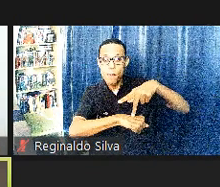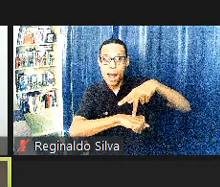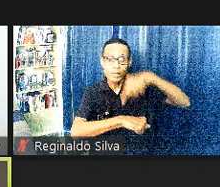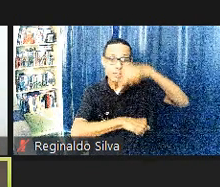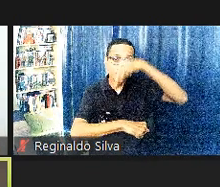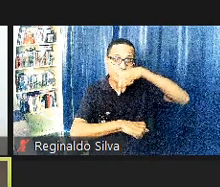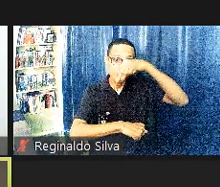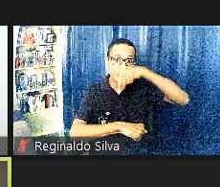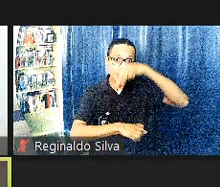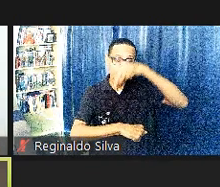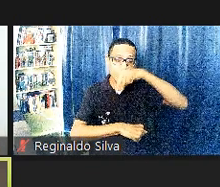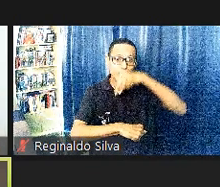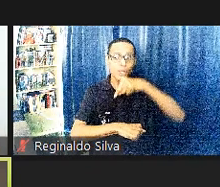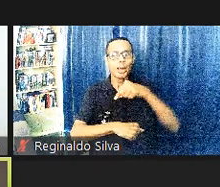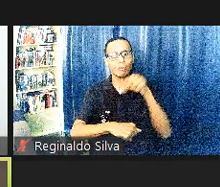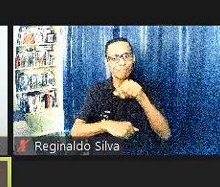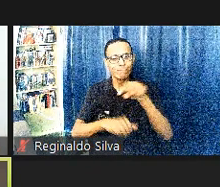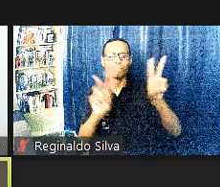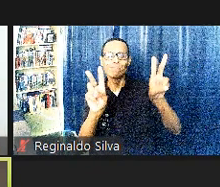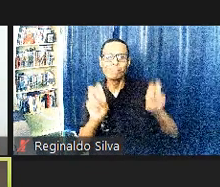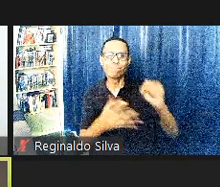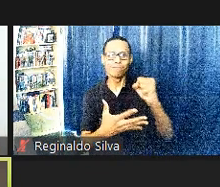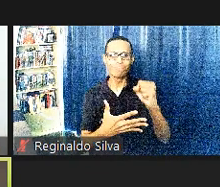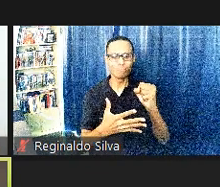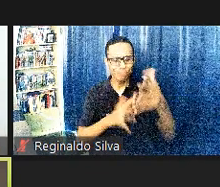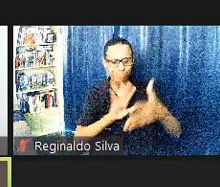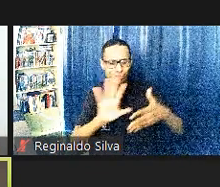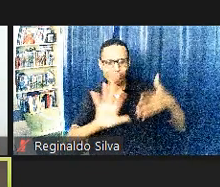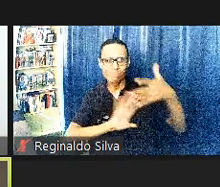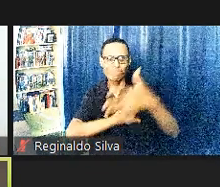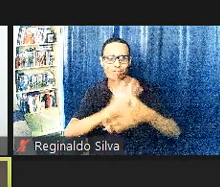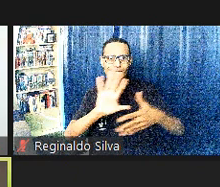trabalho relacionado à língua de sinais e que